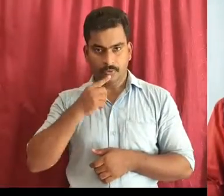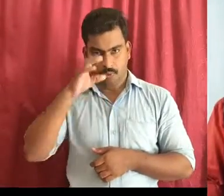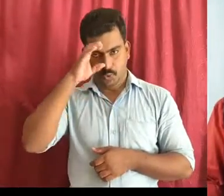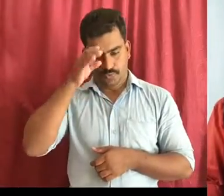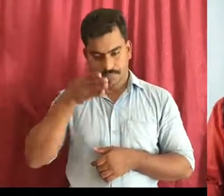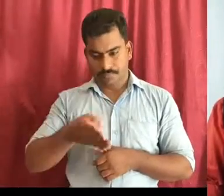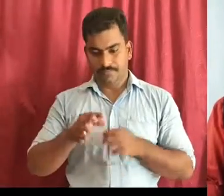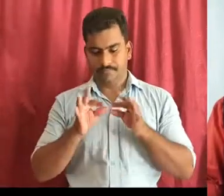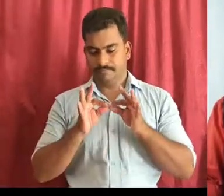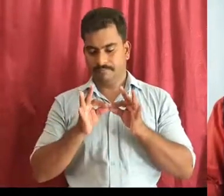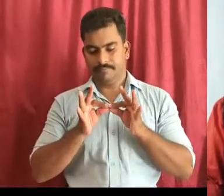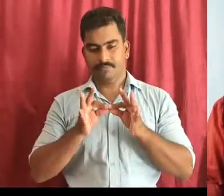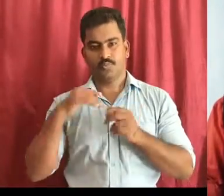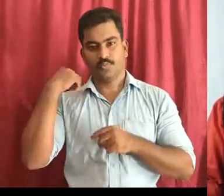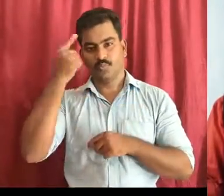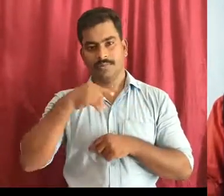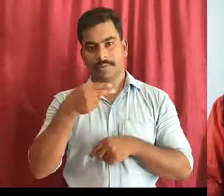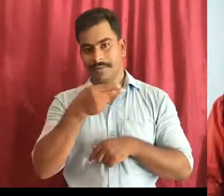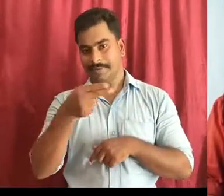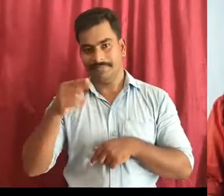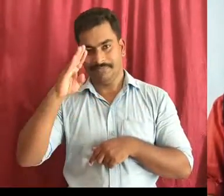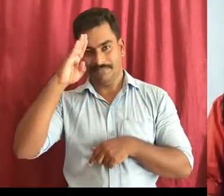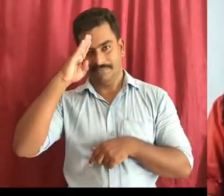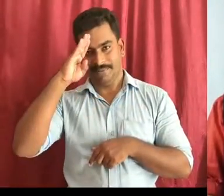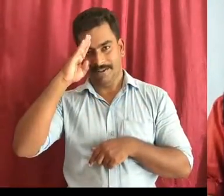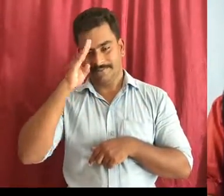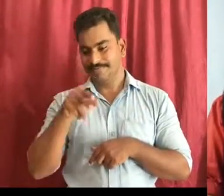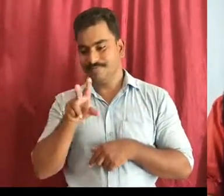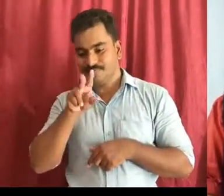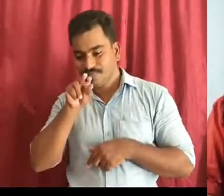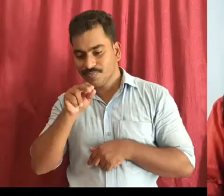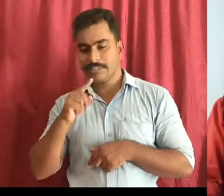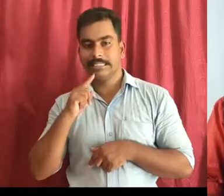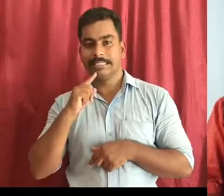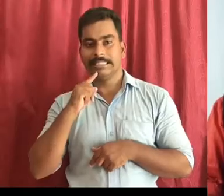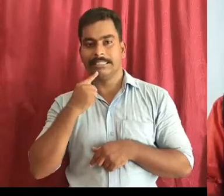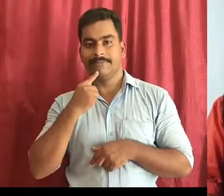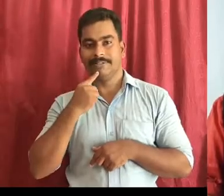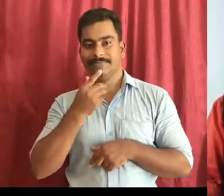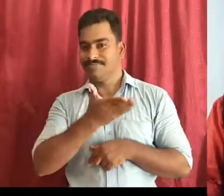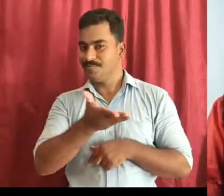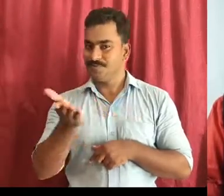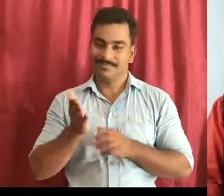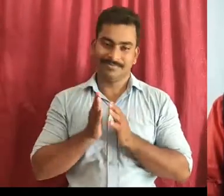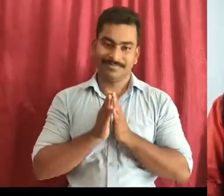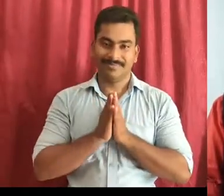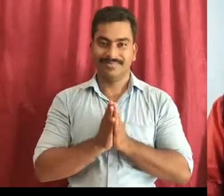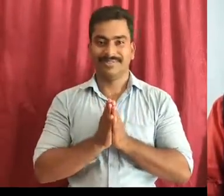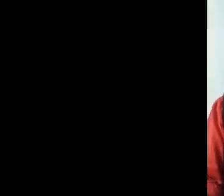ശ്രവണ പരിമിതിയുള്ളവർക്കായുള്ള നിഷ് ന്യൂസിൽ ആംഗ്യഭാഷാ പരിഭാഷകൻ വിനയചന്ദ്രനോടൊപ്പം സിൽവി മാക്സിമേന.